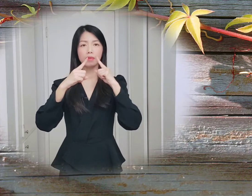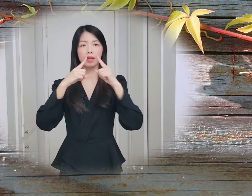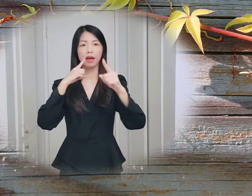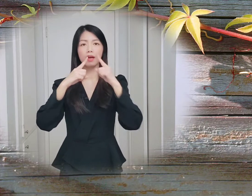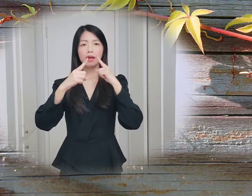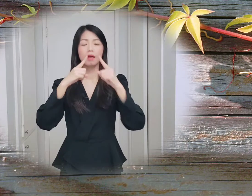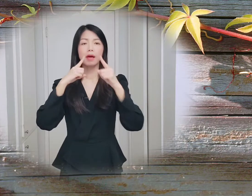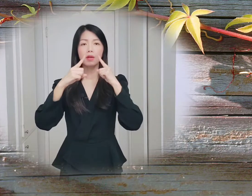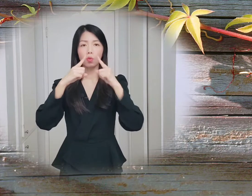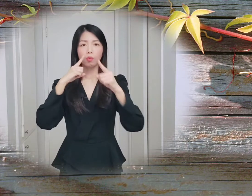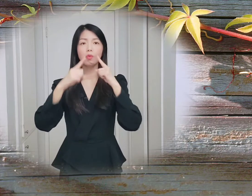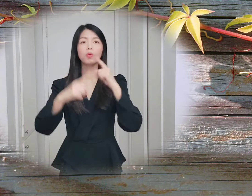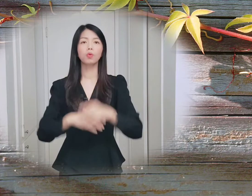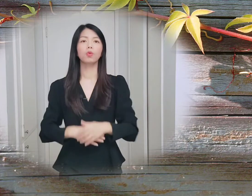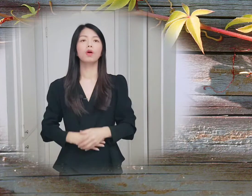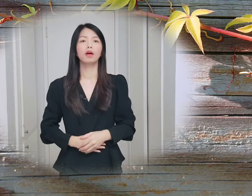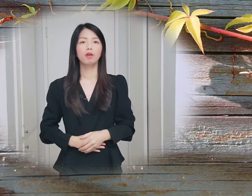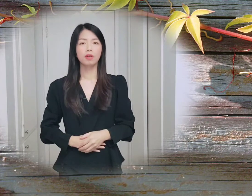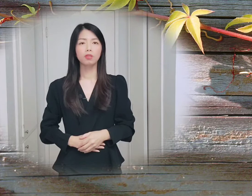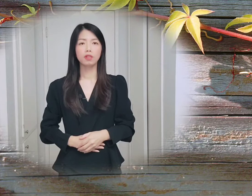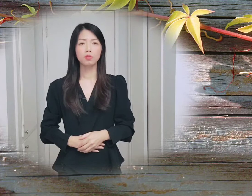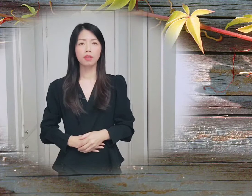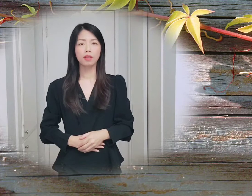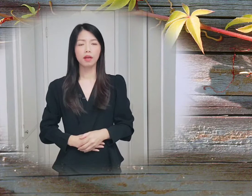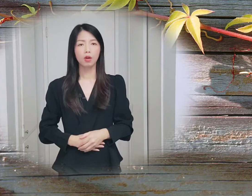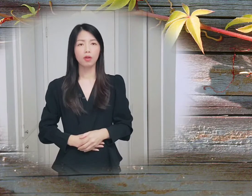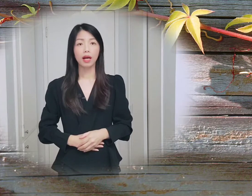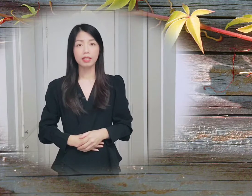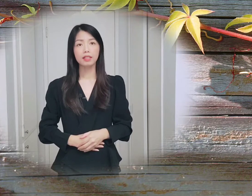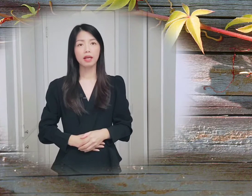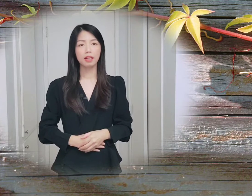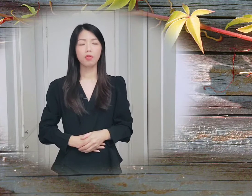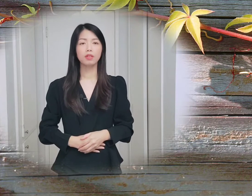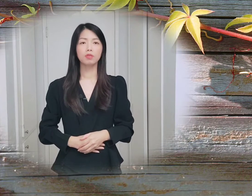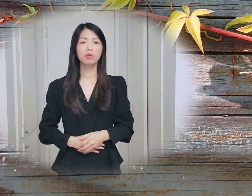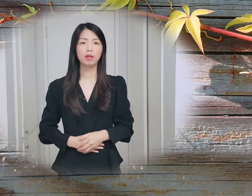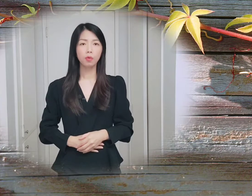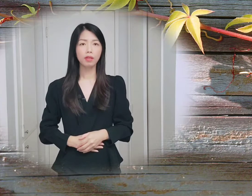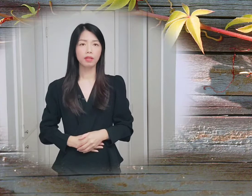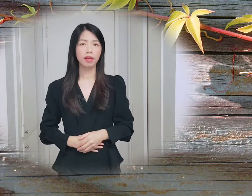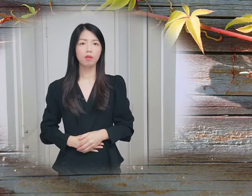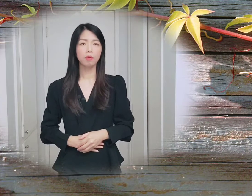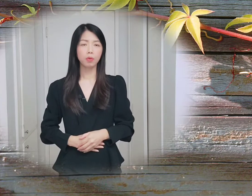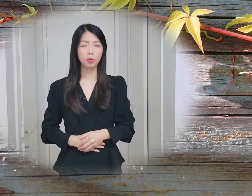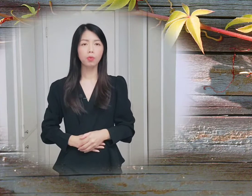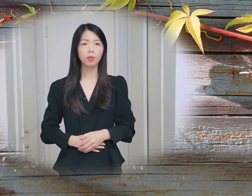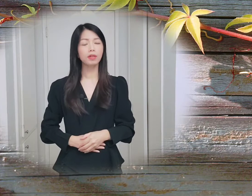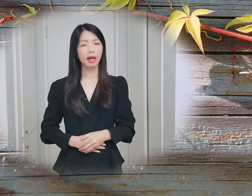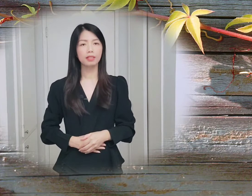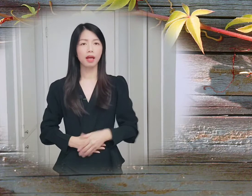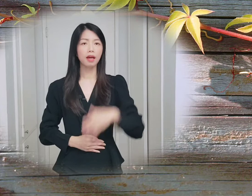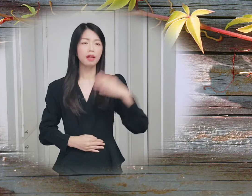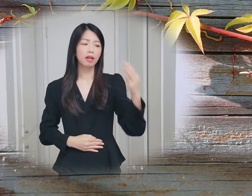수어가 됩니다. 말로, 뭐뭐로 이런 뜻의 수어는 가지다 라고 한 뜻의 수어랑 똑같은데요. 뭐뭐로